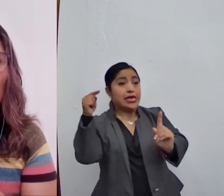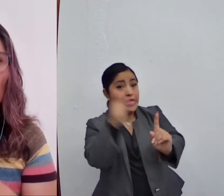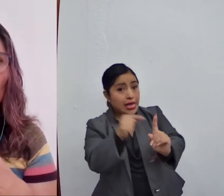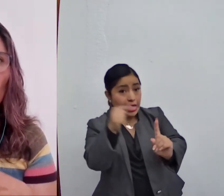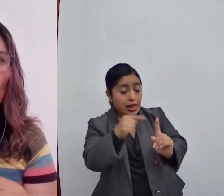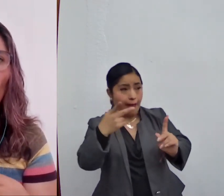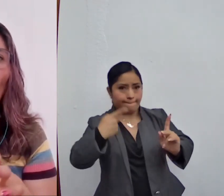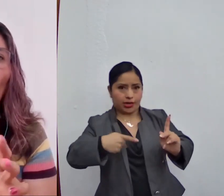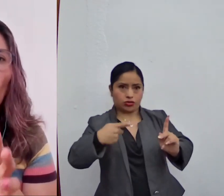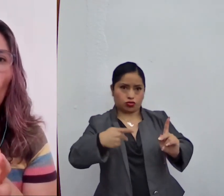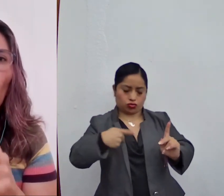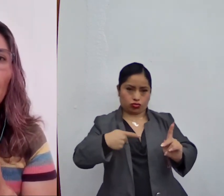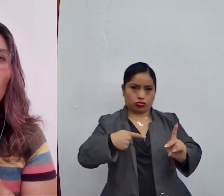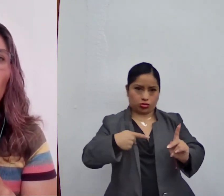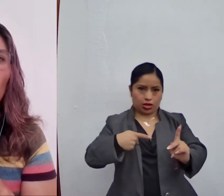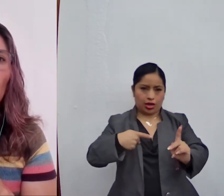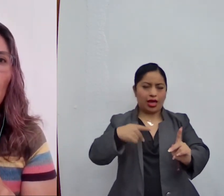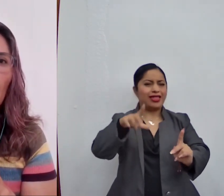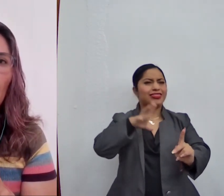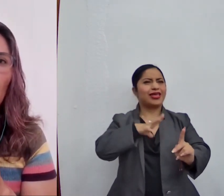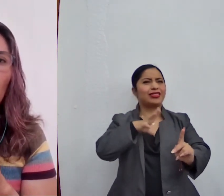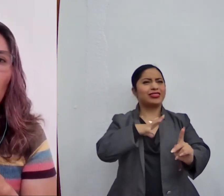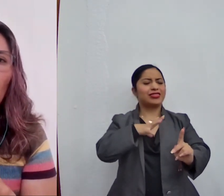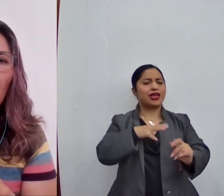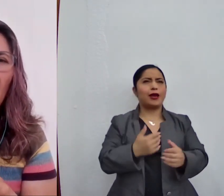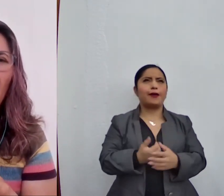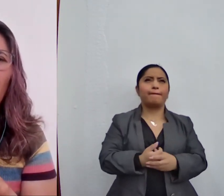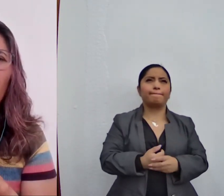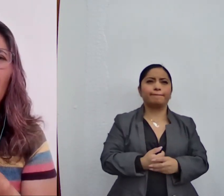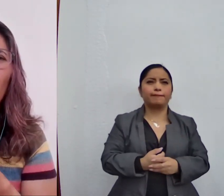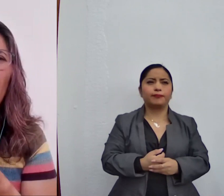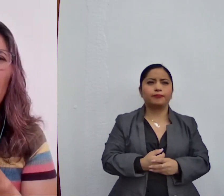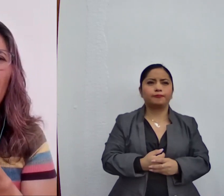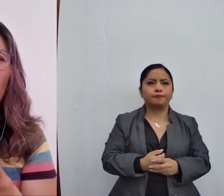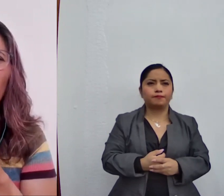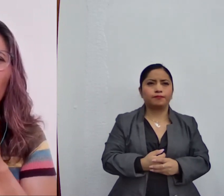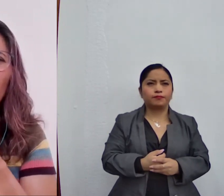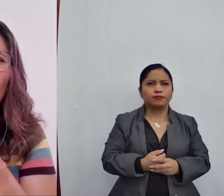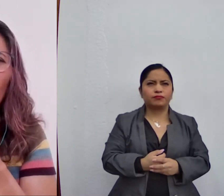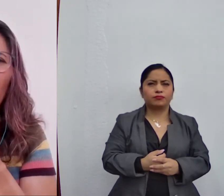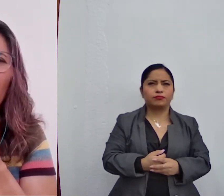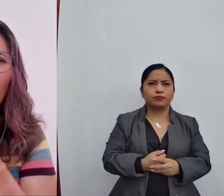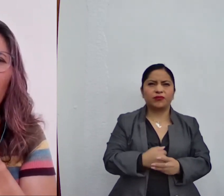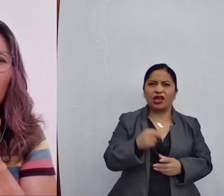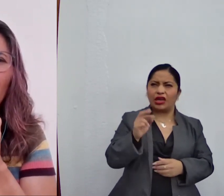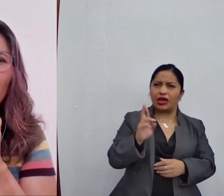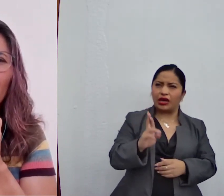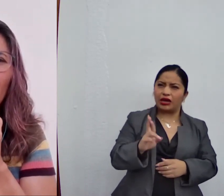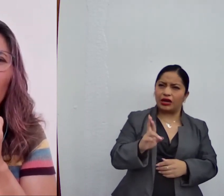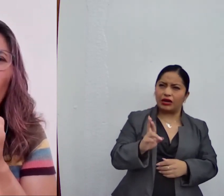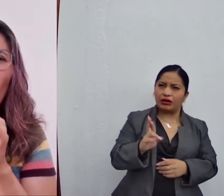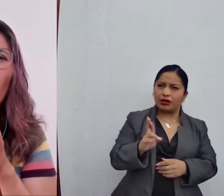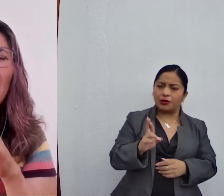una persona que tuvo un cuadro creo que fue